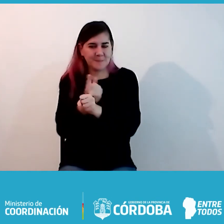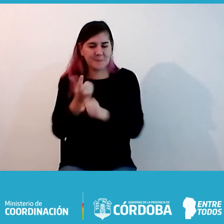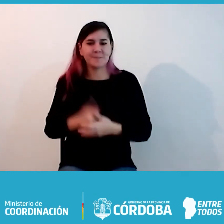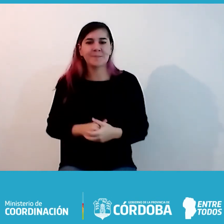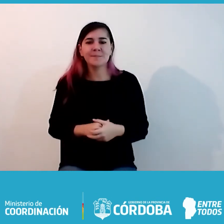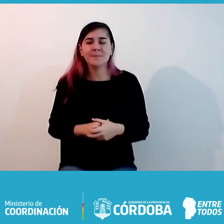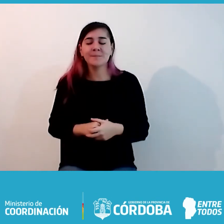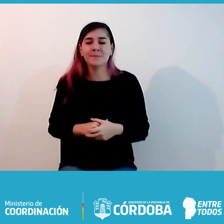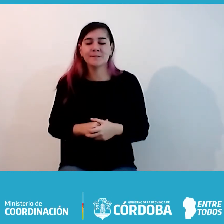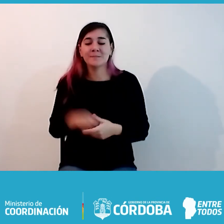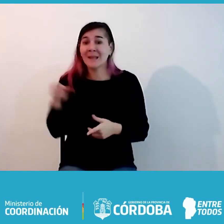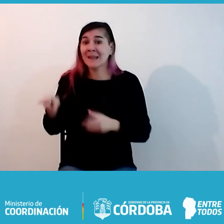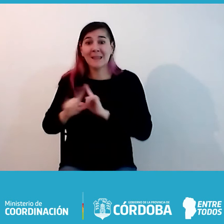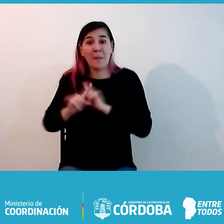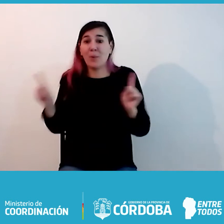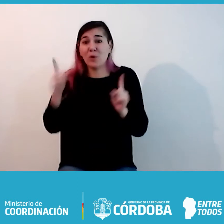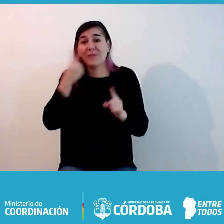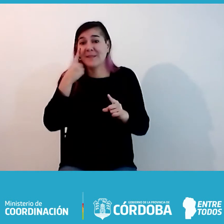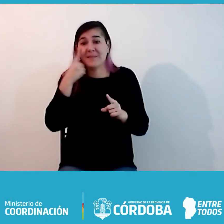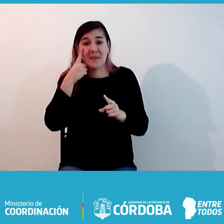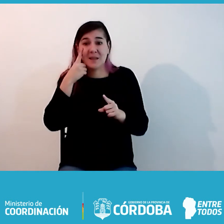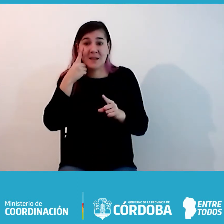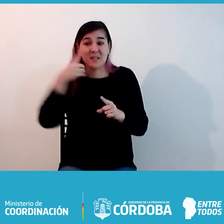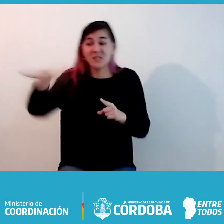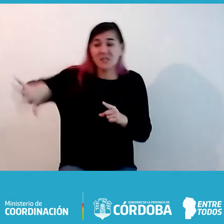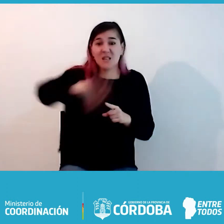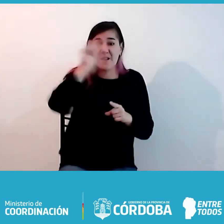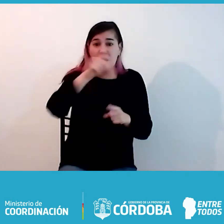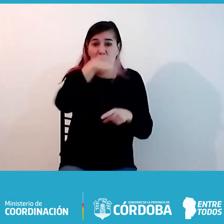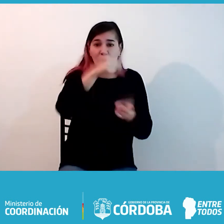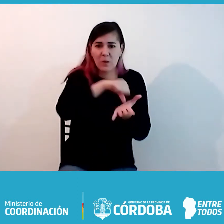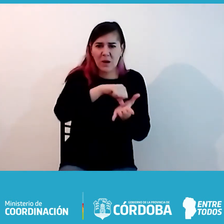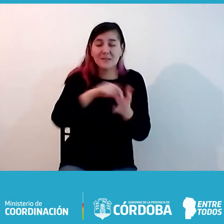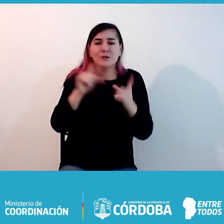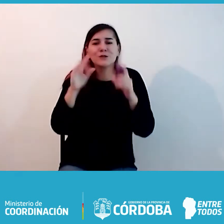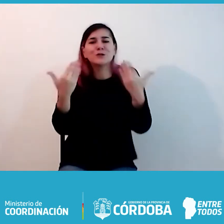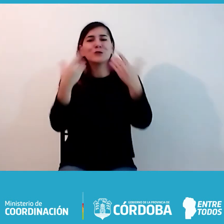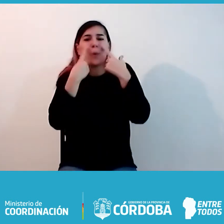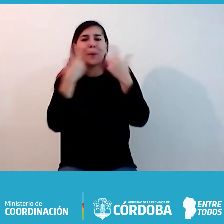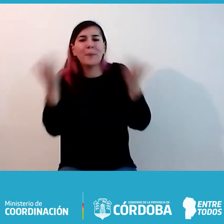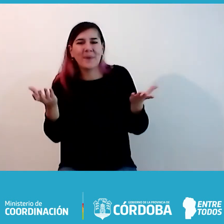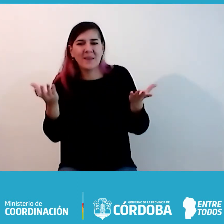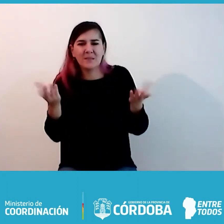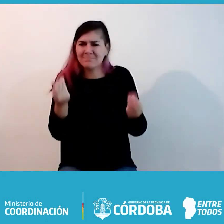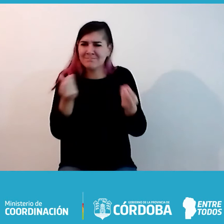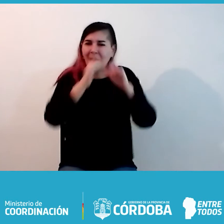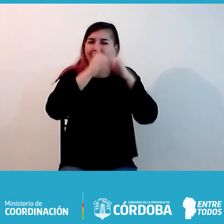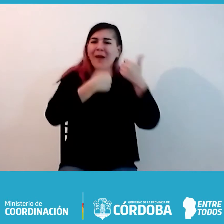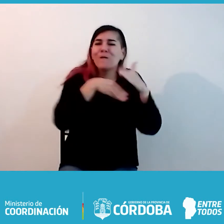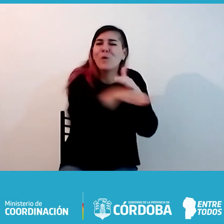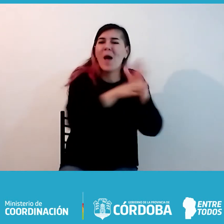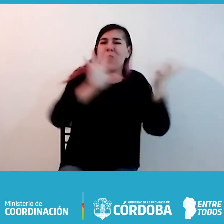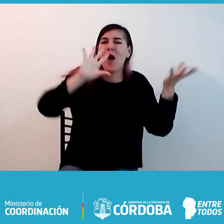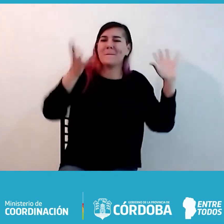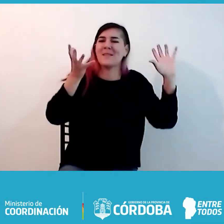Los que tampoco sobrevivirán a este traslado. Sobrevivirán, si es así, en calidad de refugiados ambientales.